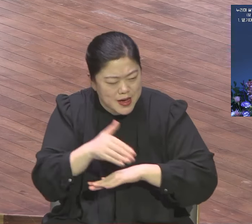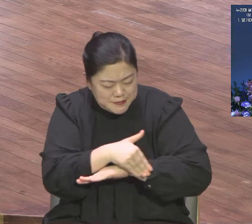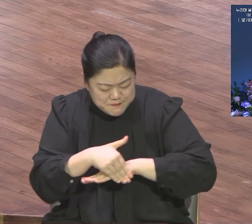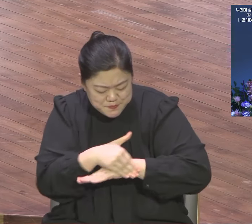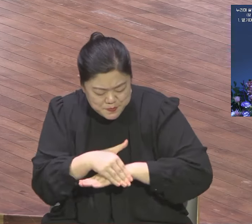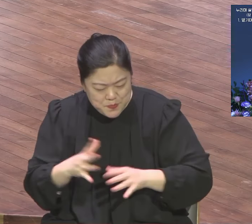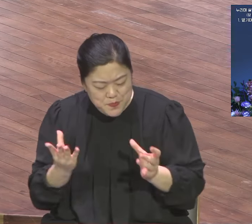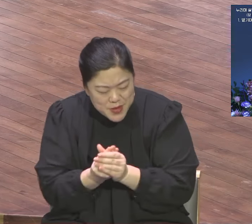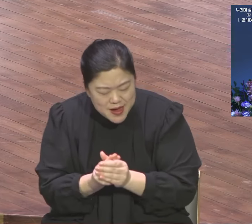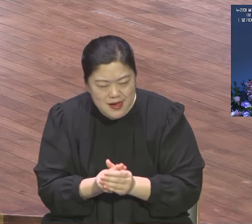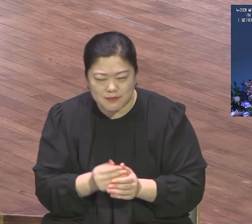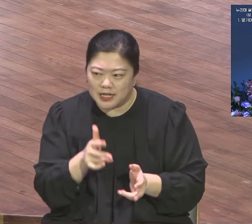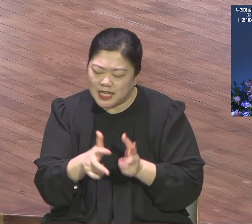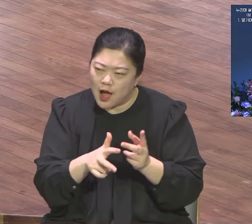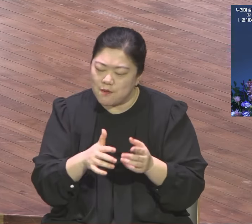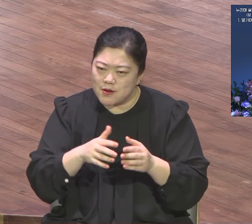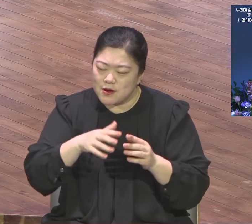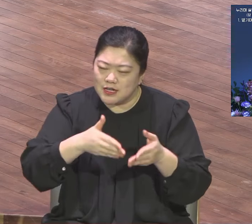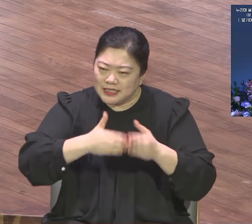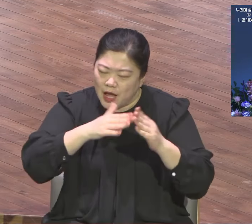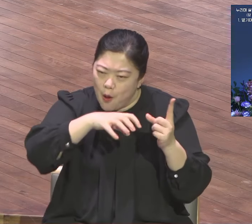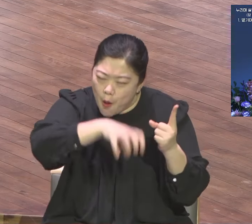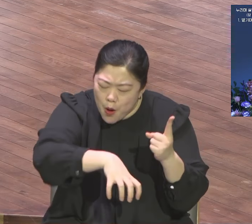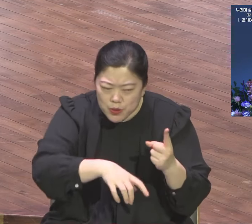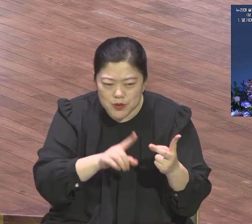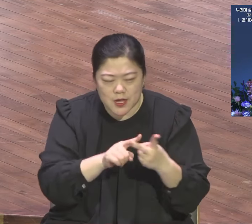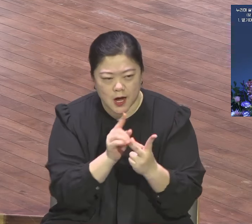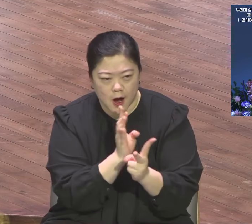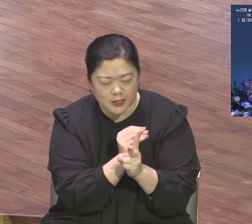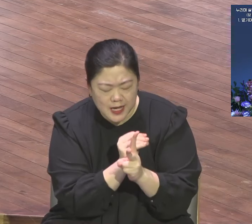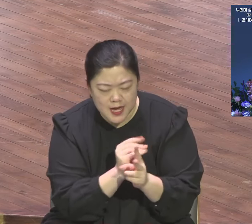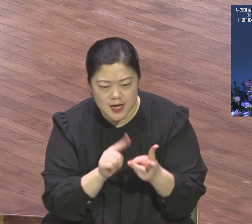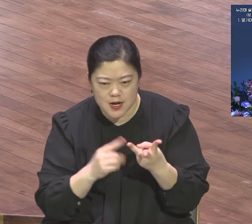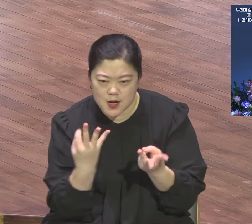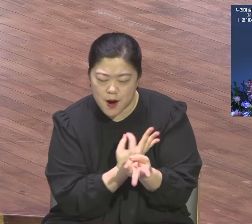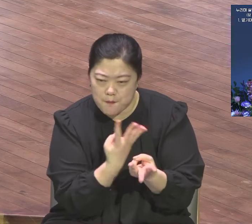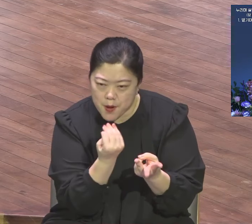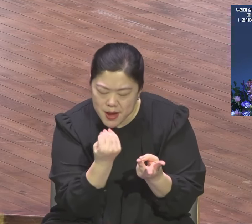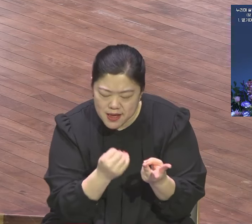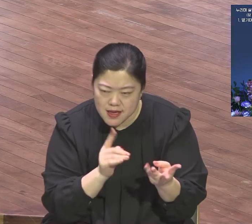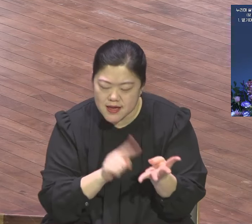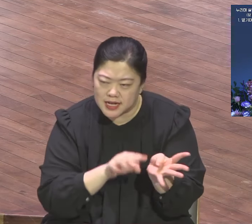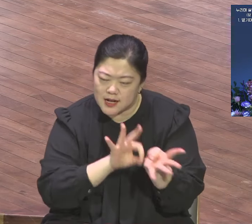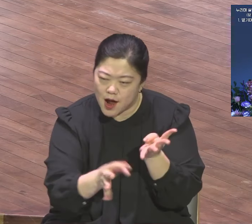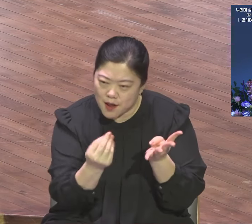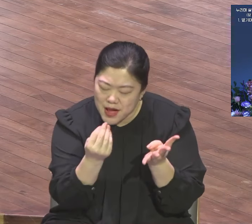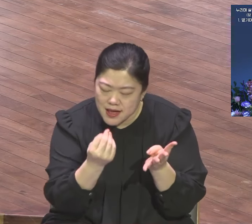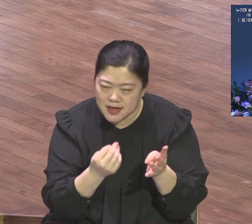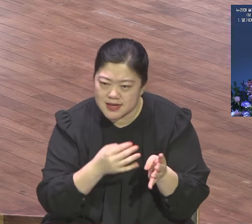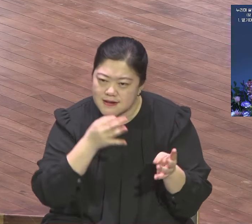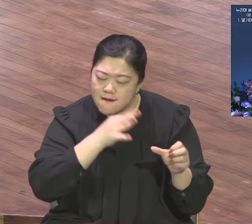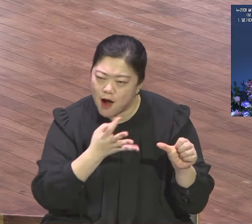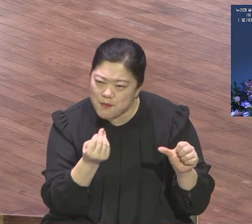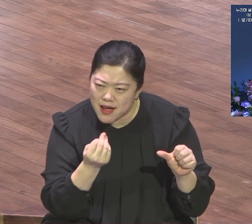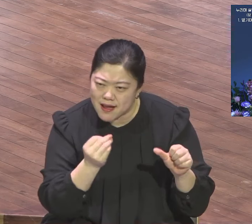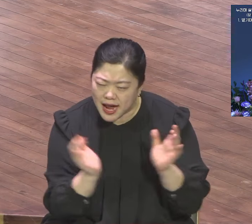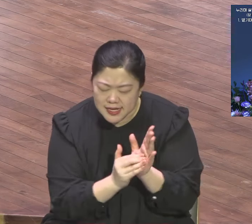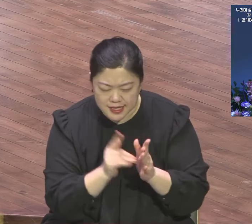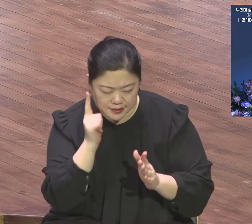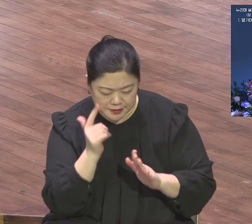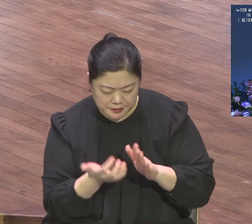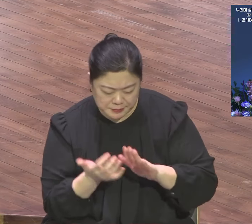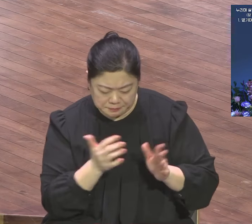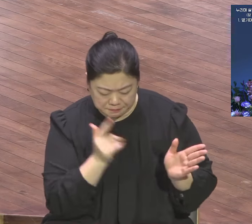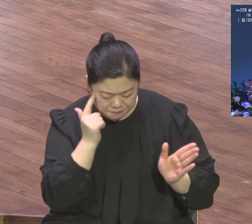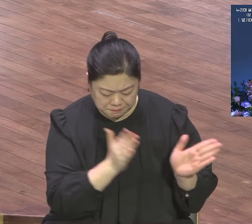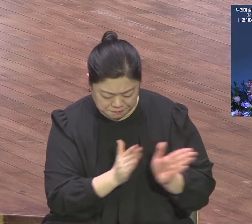사업할 시기, 장소, 기간, 목적, 이익을 남기겠다는 이 모든 결과까지 아주